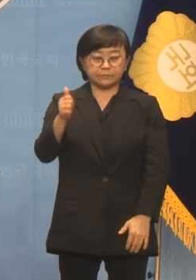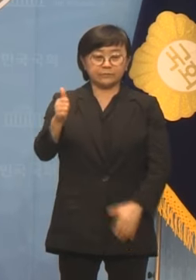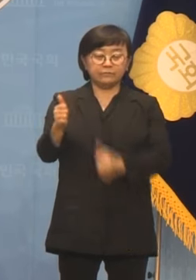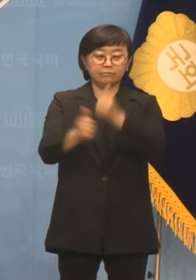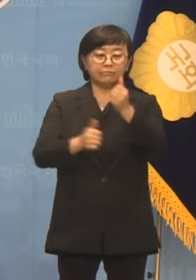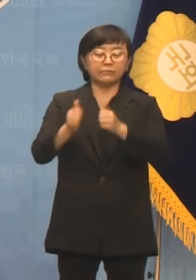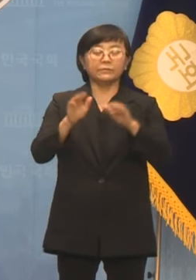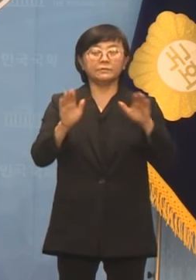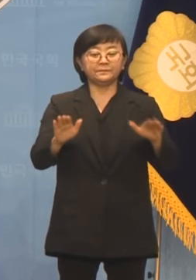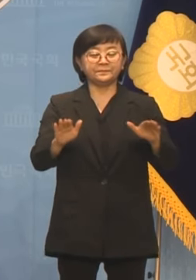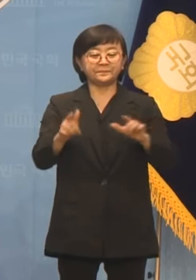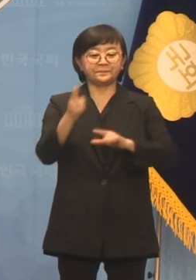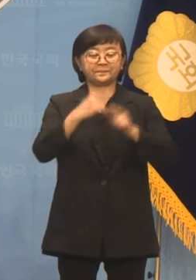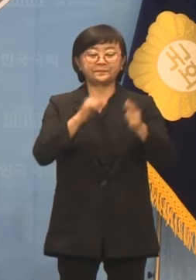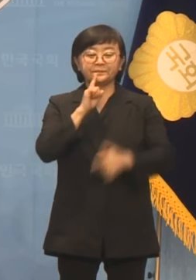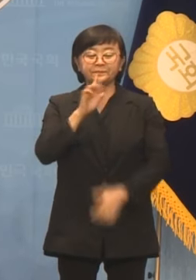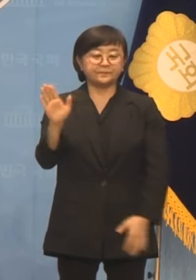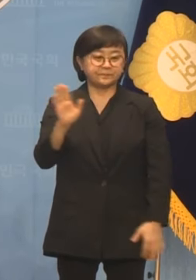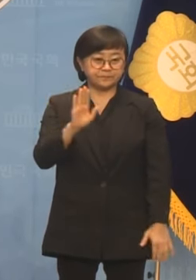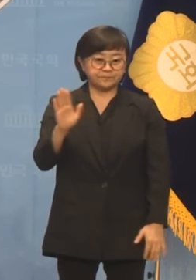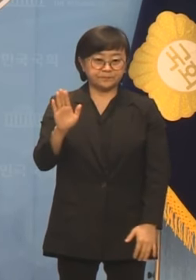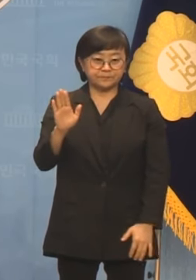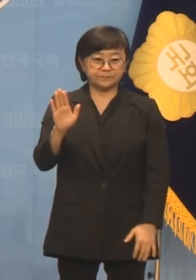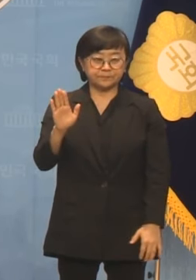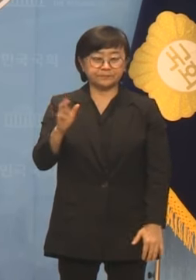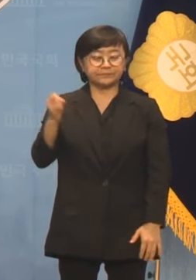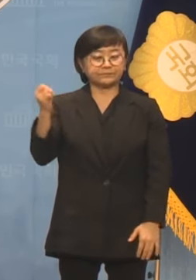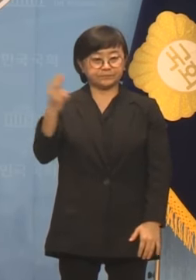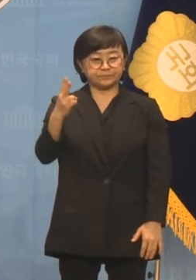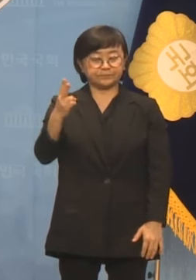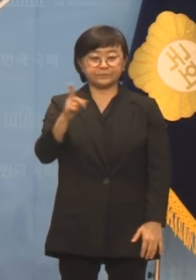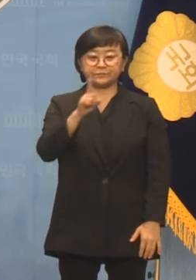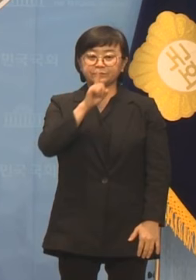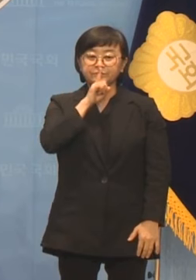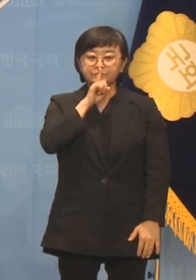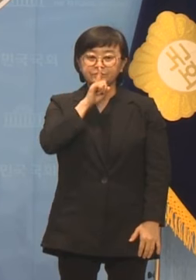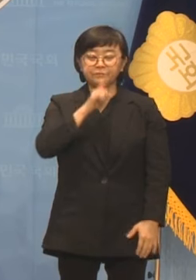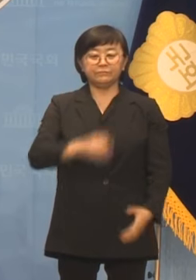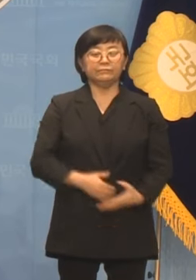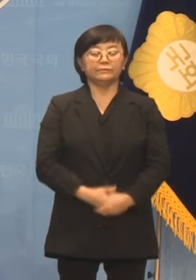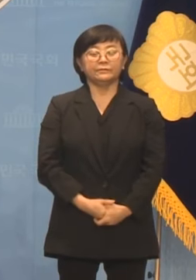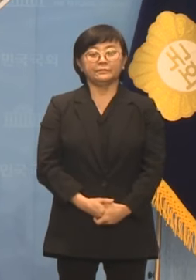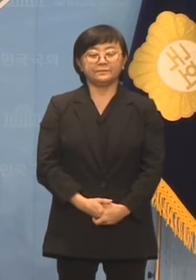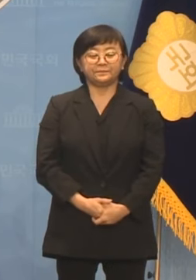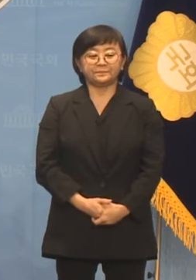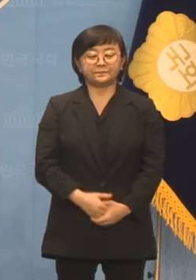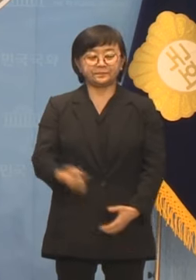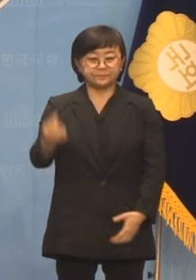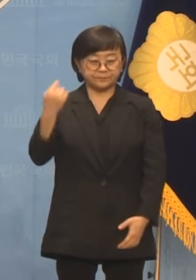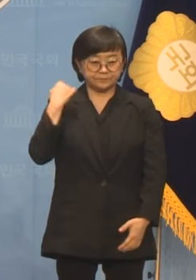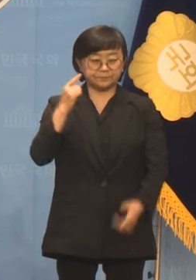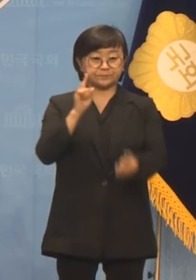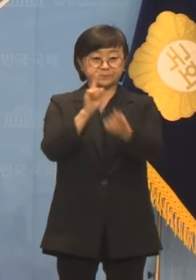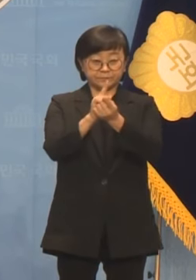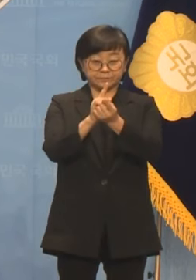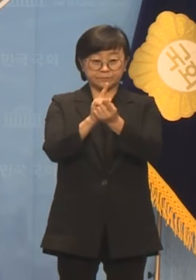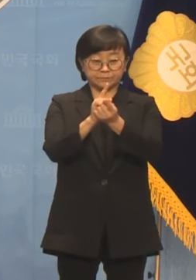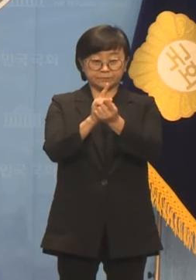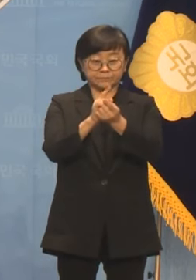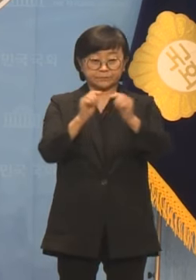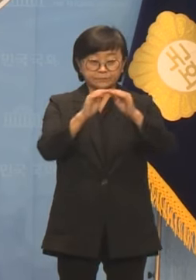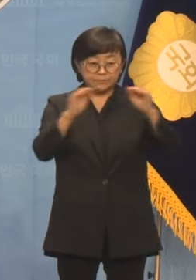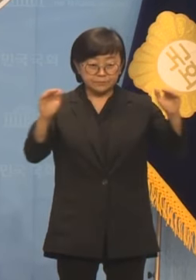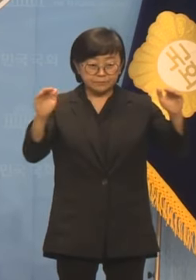비대위원장은 오늘 더 말씀드리지 않겠다며 또다시 입을 닫았습니다. 어제의 만남이